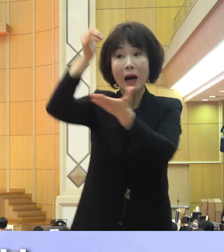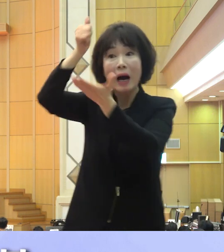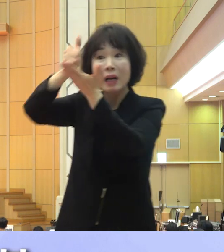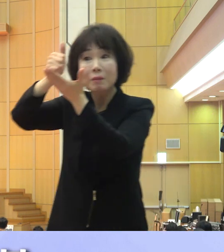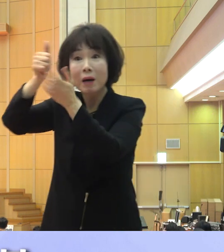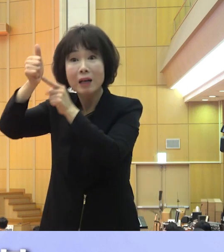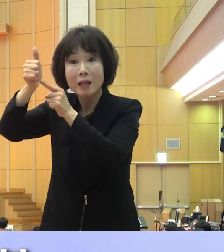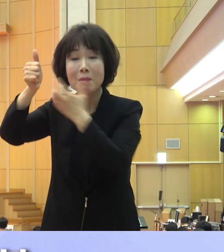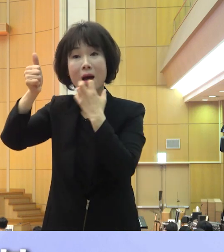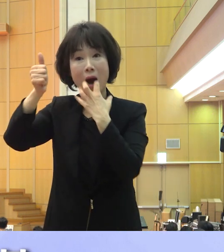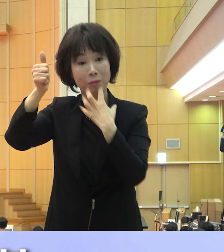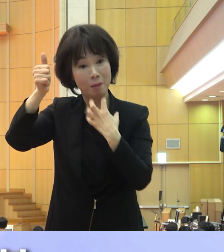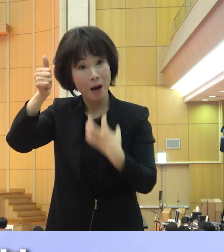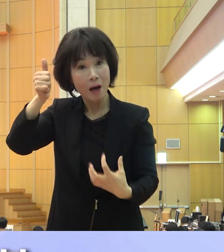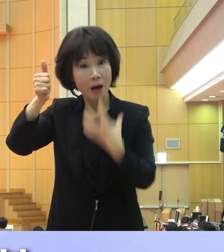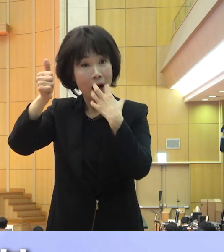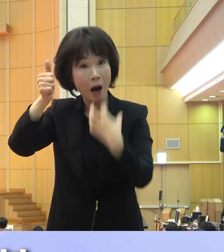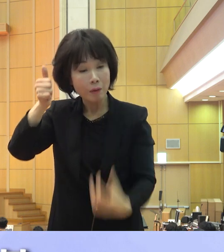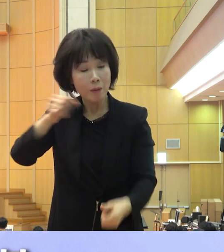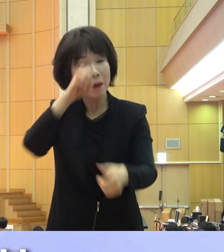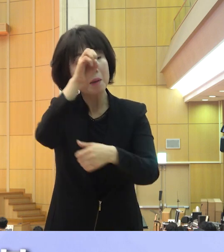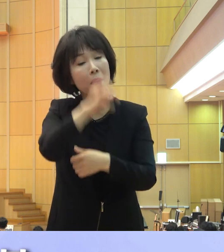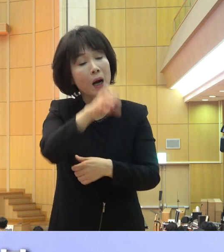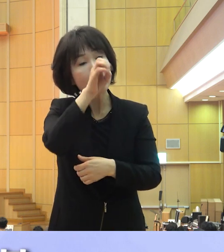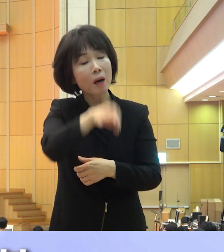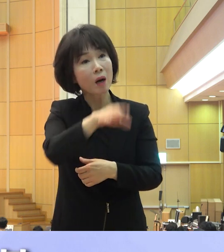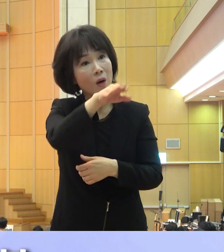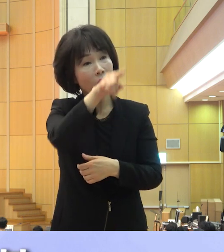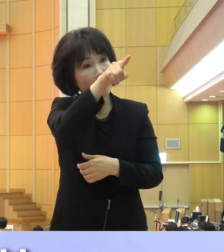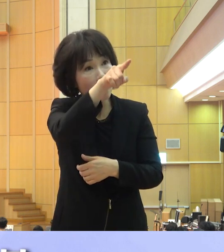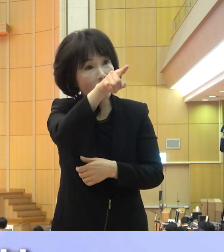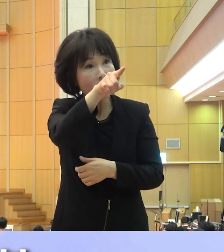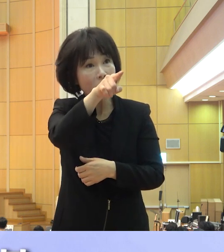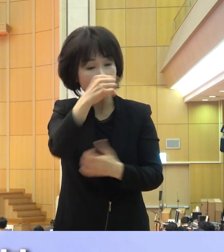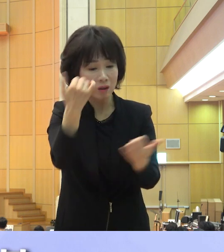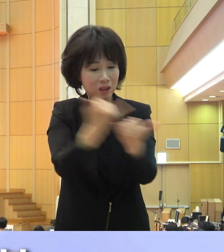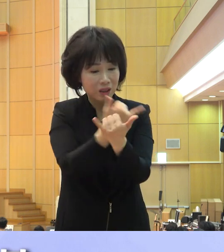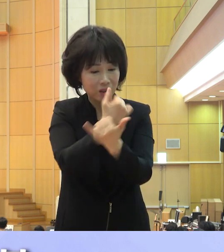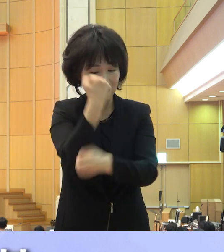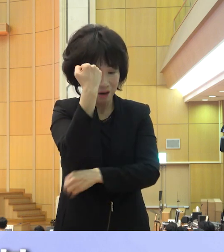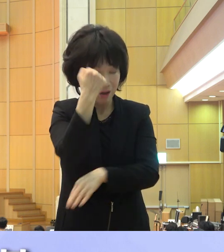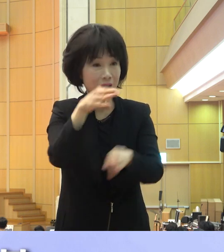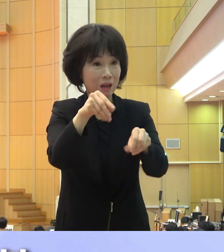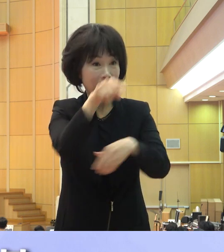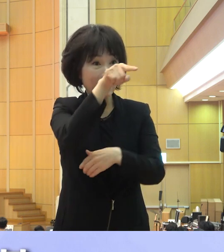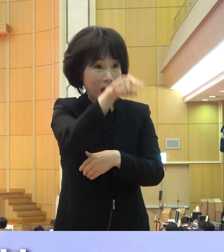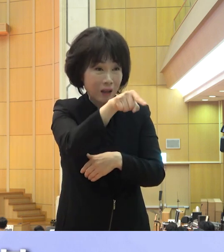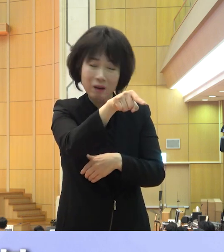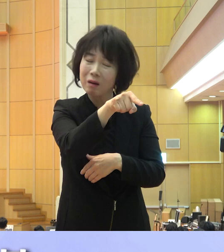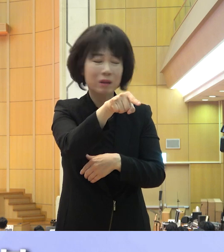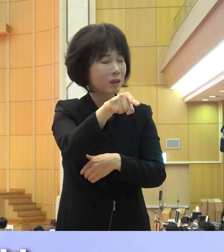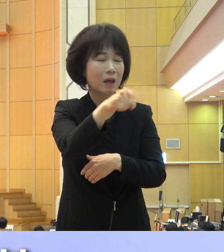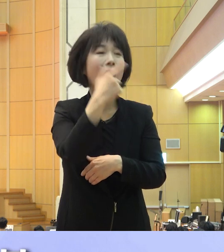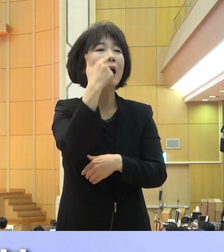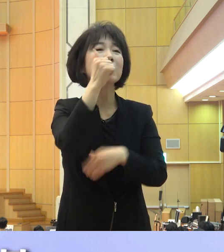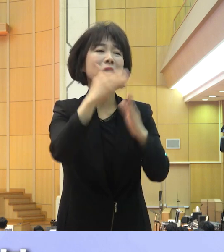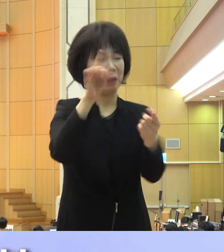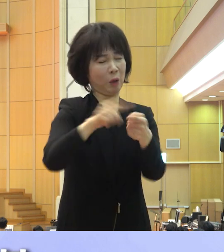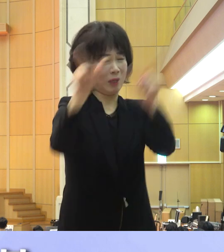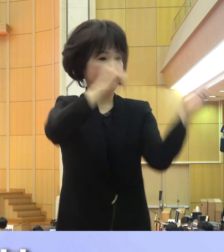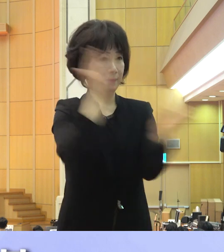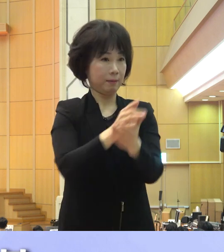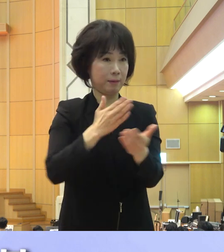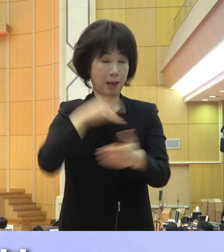아브라함에게 창세기 12장 1절부터 4절에 보니까 너는 본토, 친척, 아버지 집을